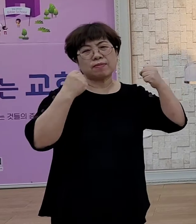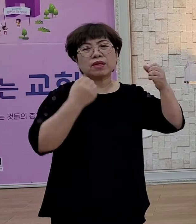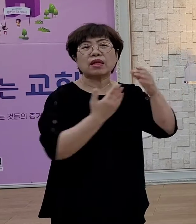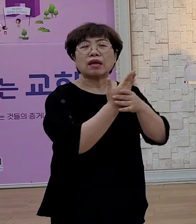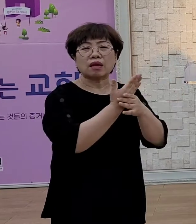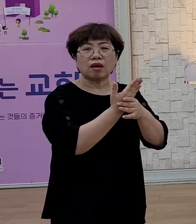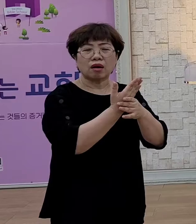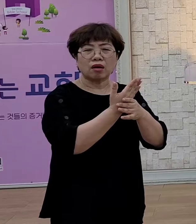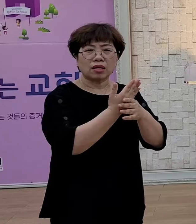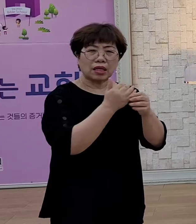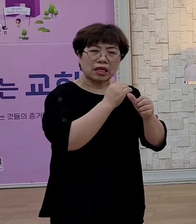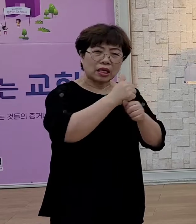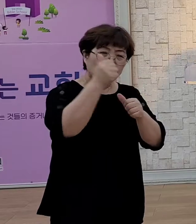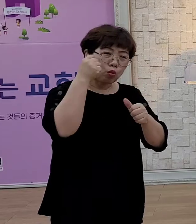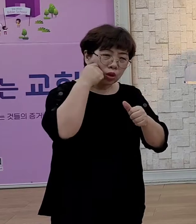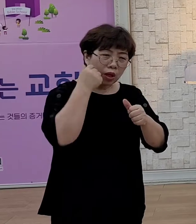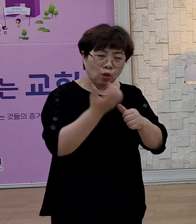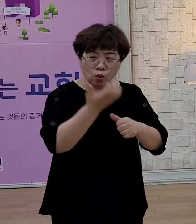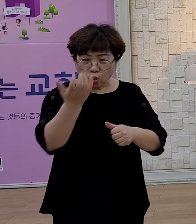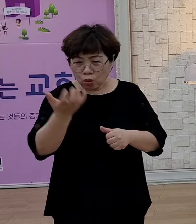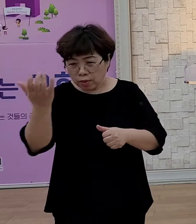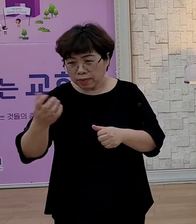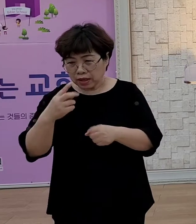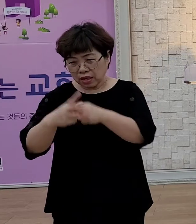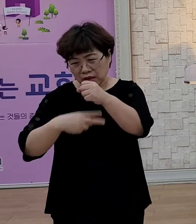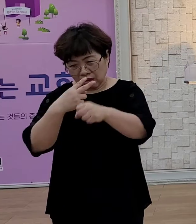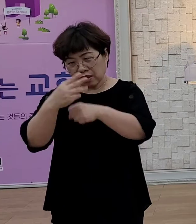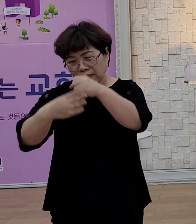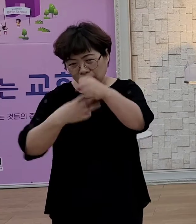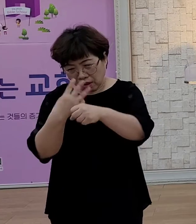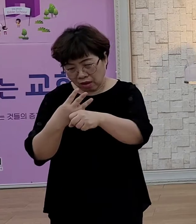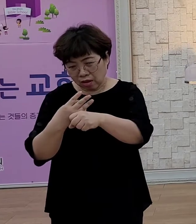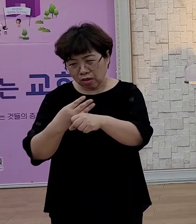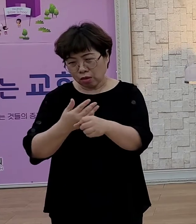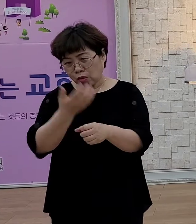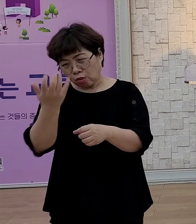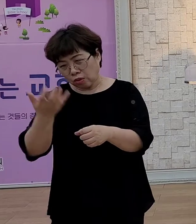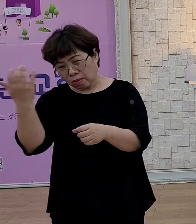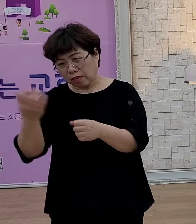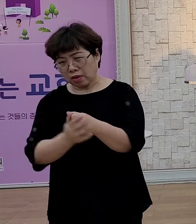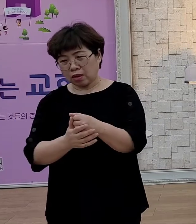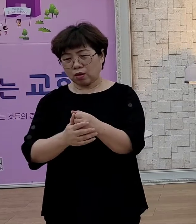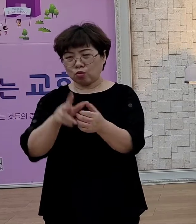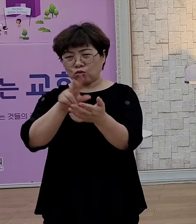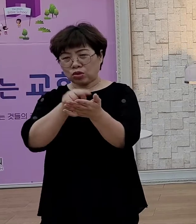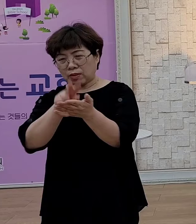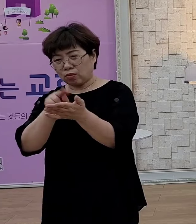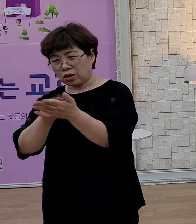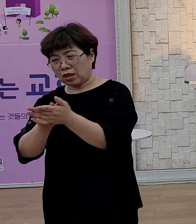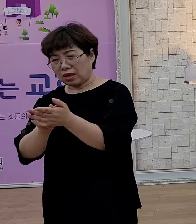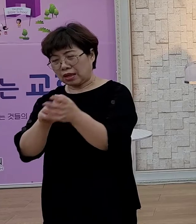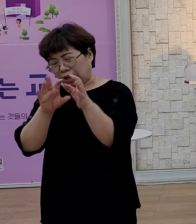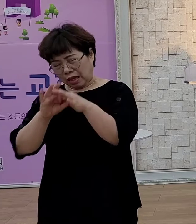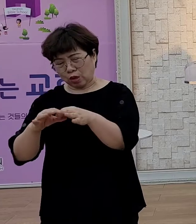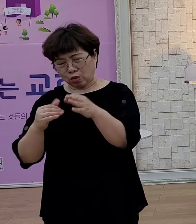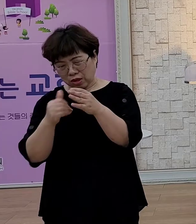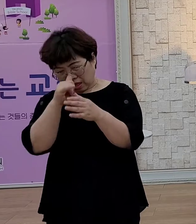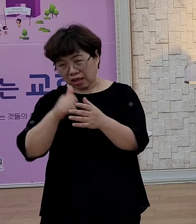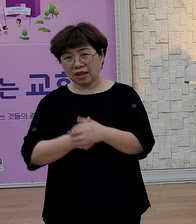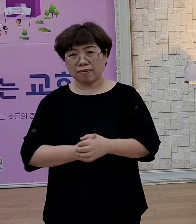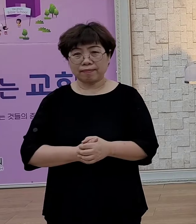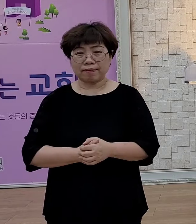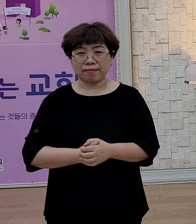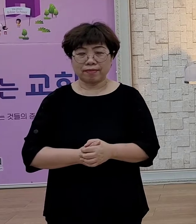그걸 못 이기고 딴 데 가서 또 2년, 3년 또 딴 데 가서 2년, 3년. 어떤 분은 제가 들었는데 양산에 안 다니는 교회가 없는 사람이 있대요.